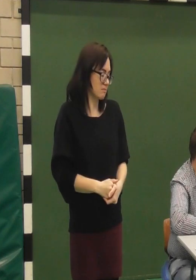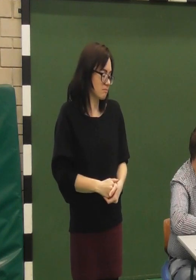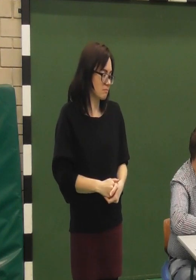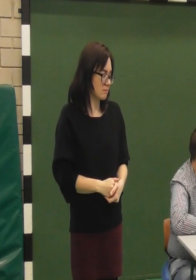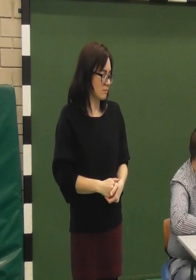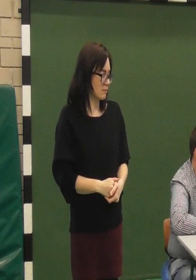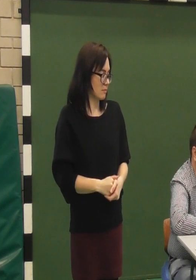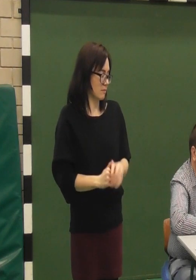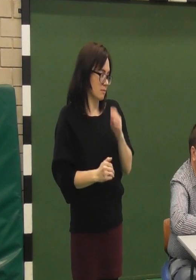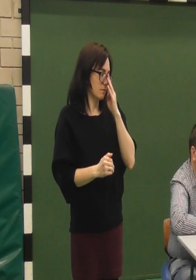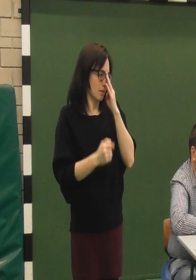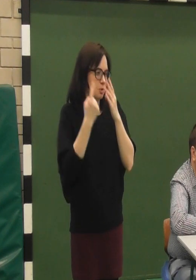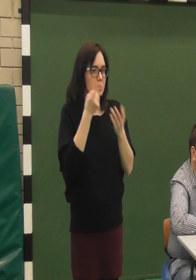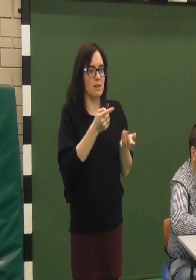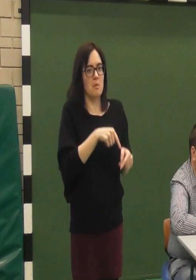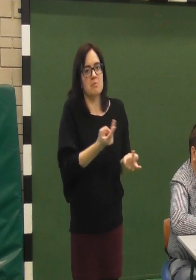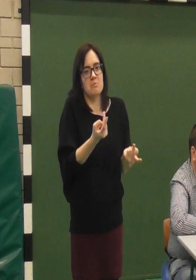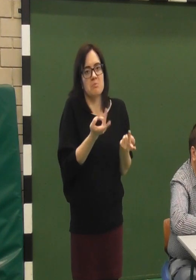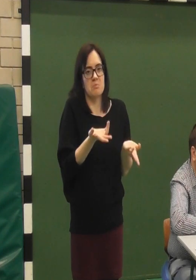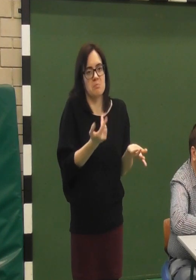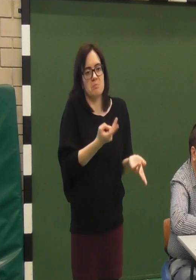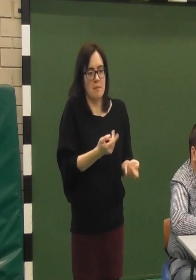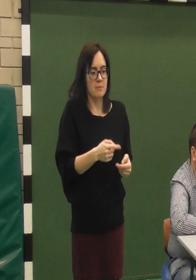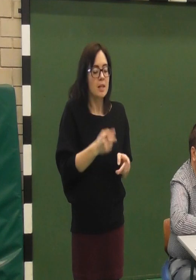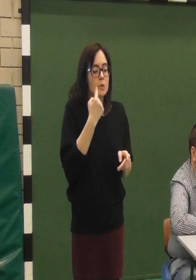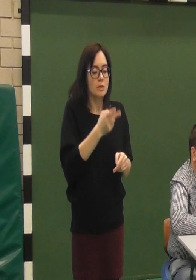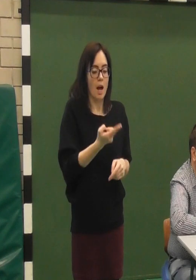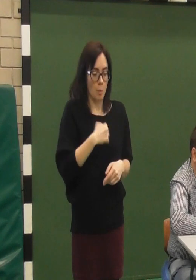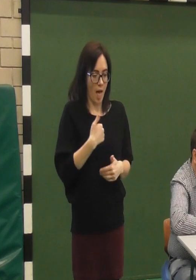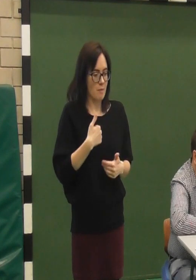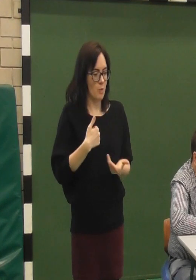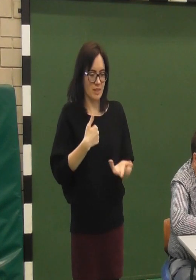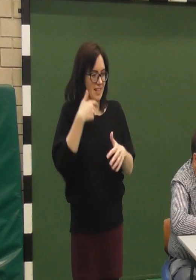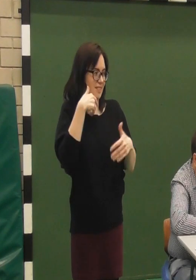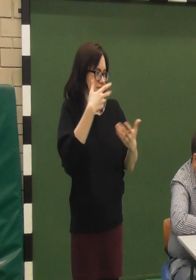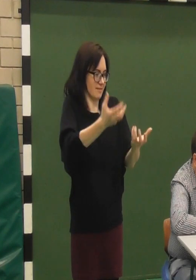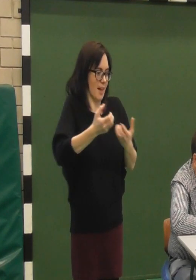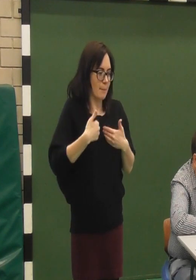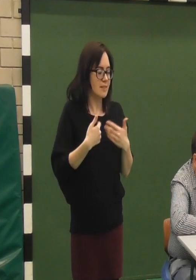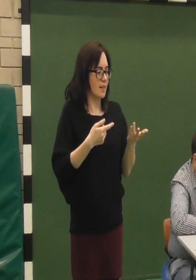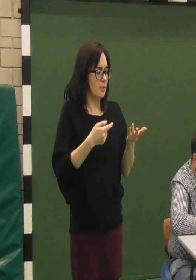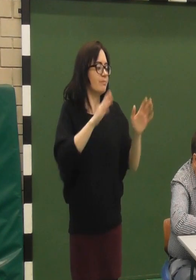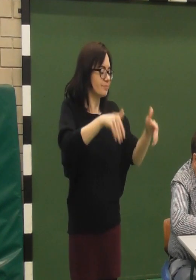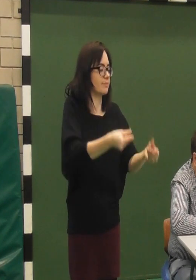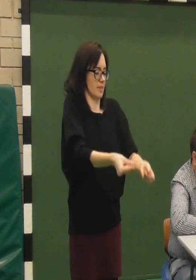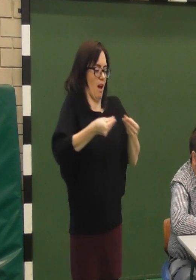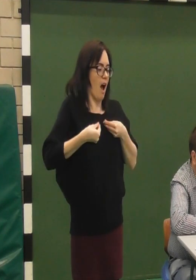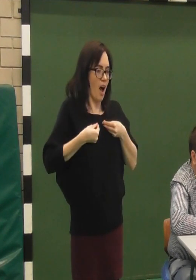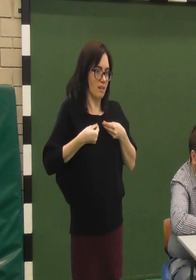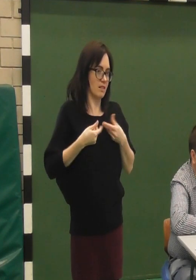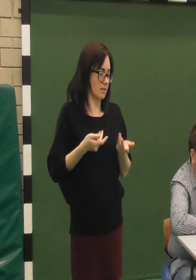mert tudta, hogy én semmiért nem mentem el, ide adta nekem. Tehát már olyan